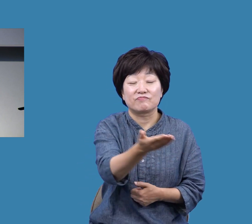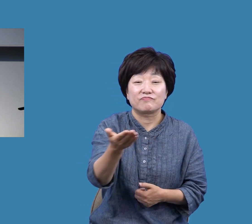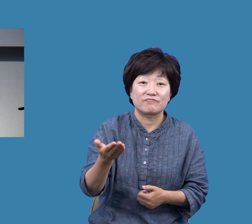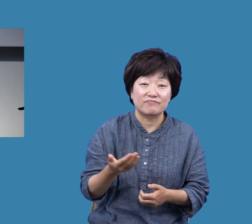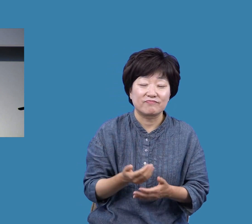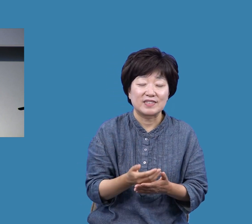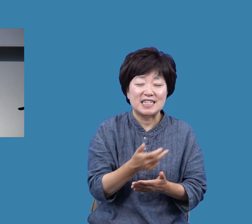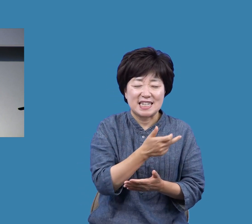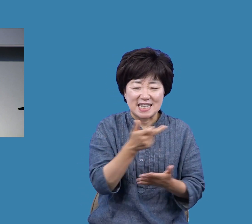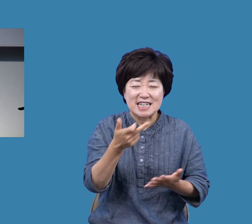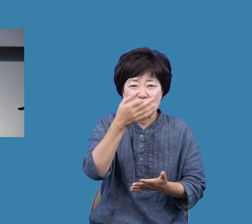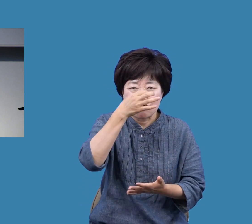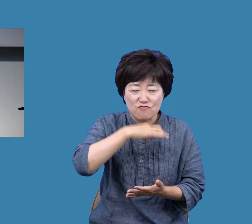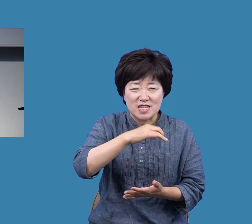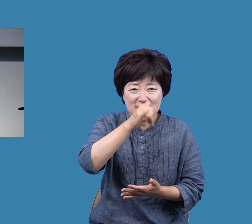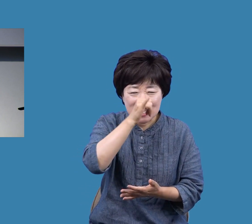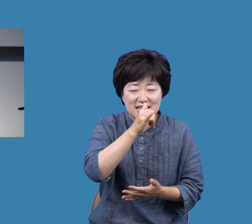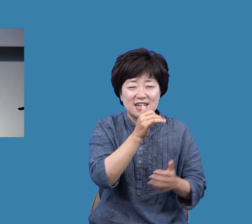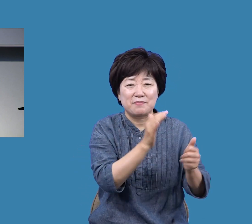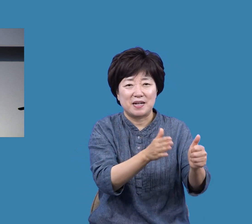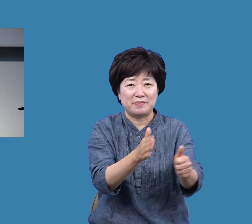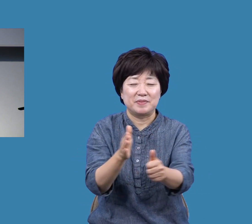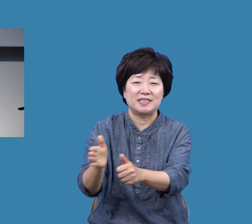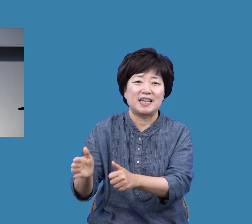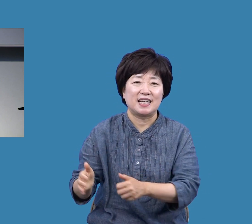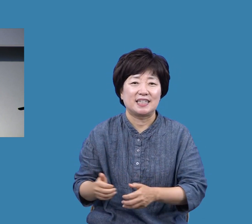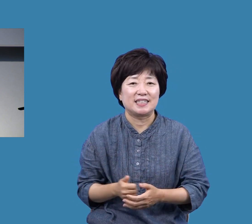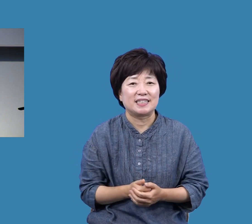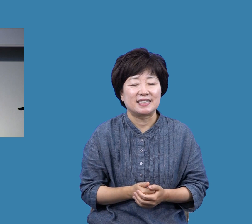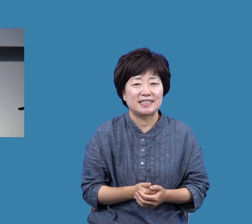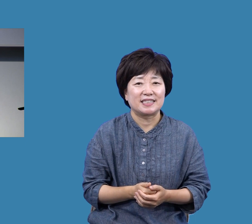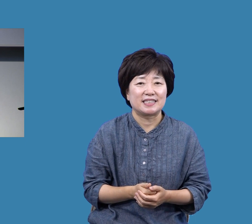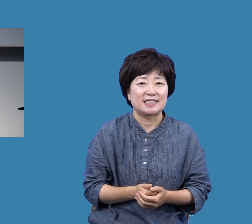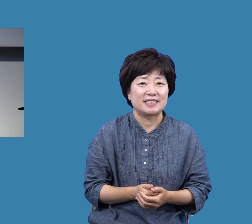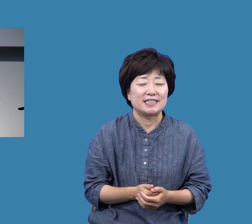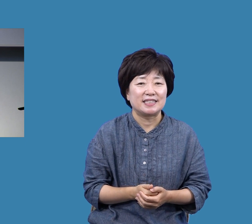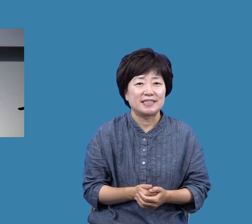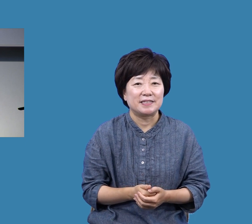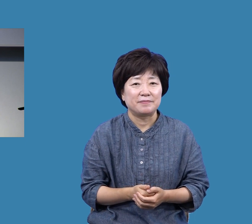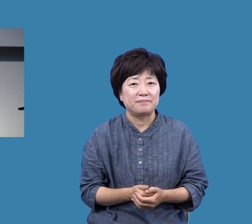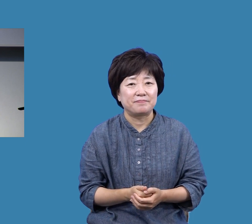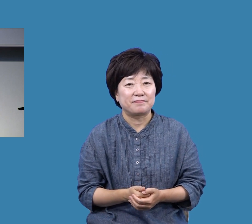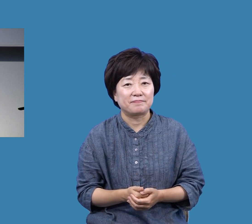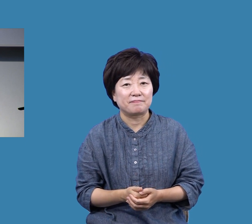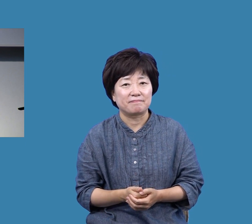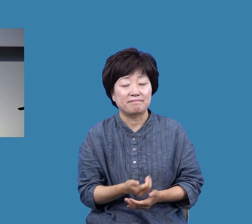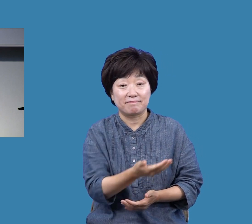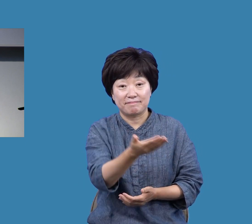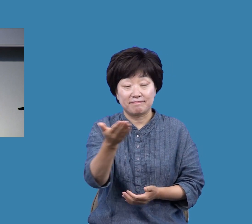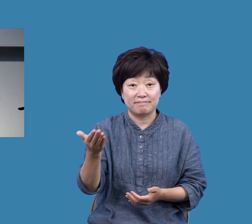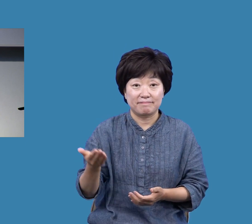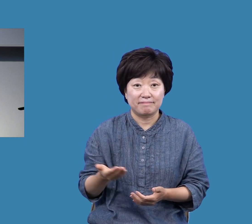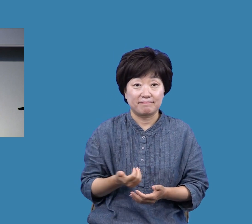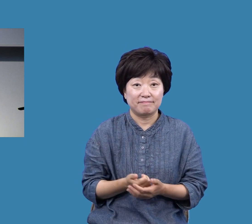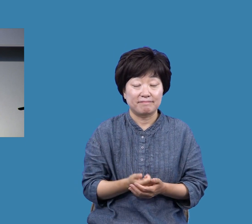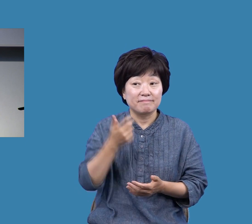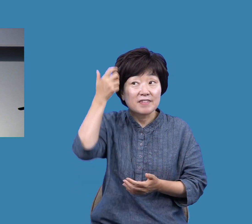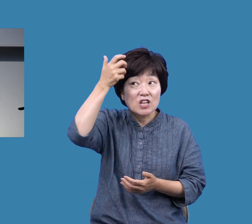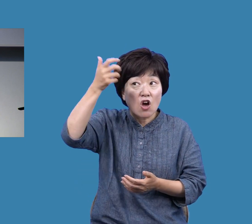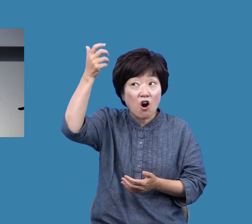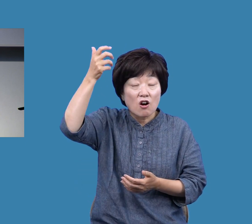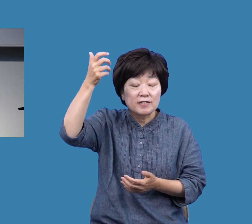여러분들한테 이런 큰 유익들이 있게 되기를 주의 이름으로 축복합니다. 여러분 여러분의